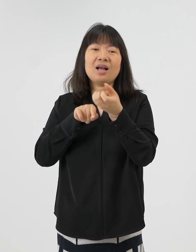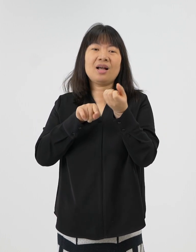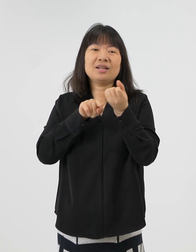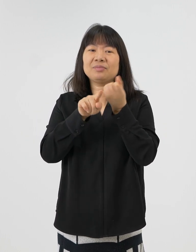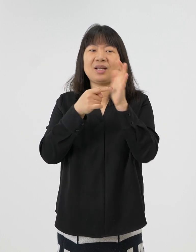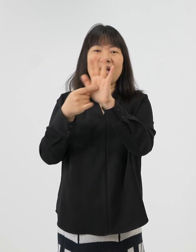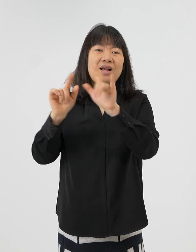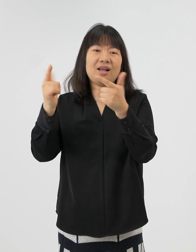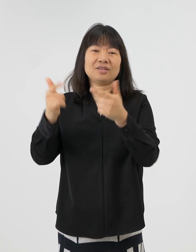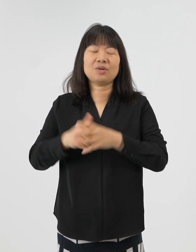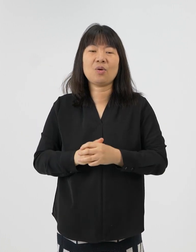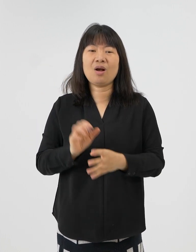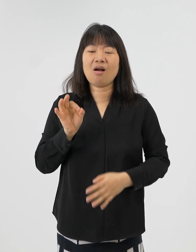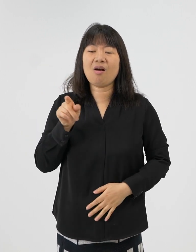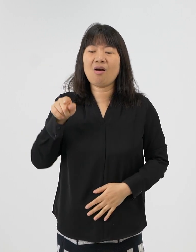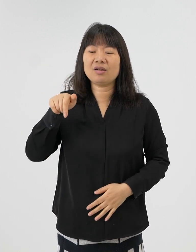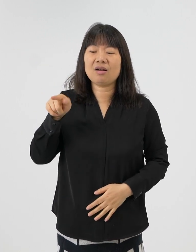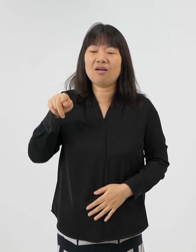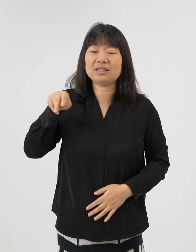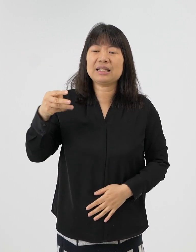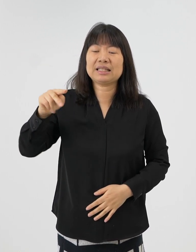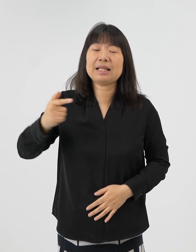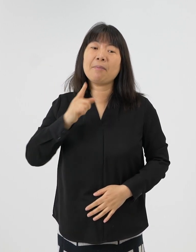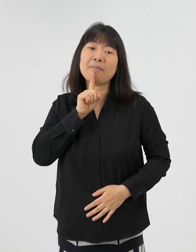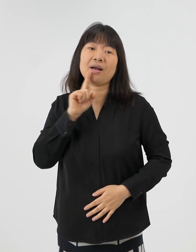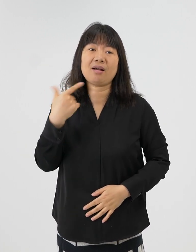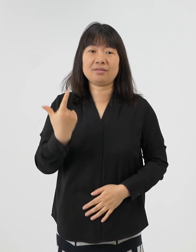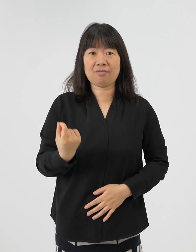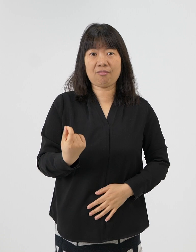이것은 어거스틴이 얘기한 것처럼